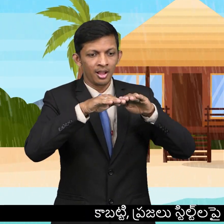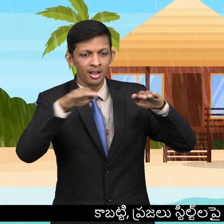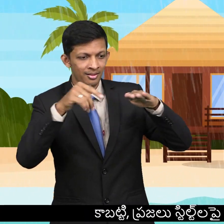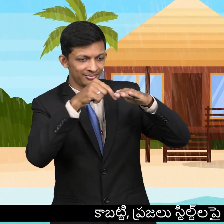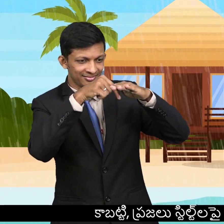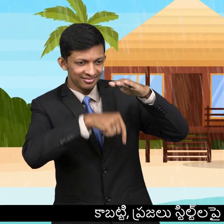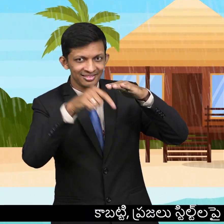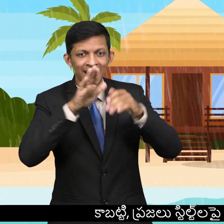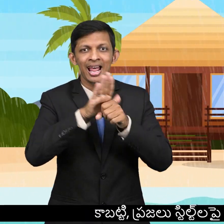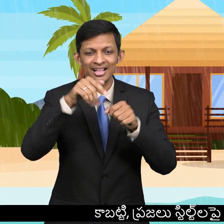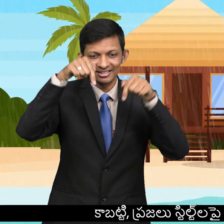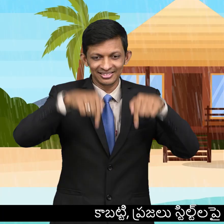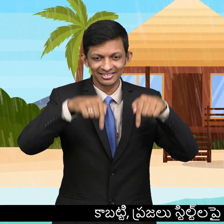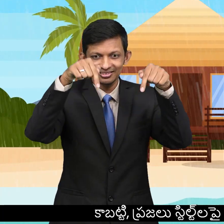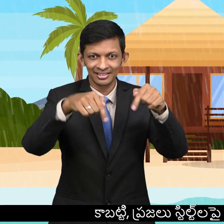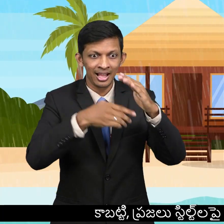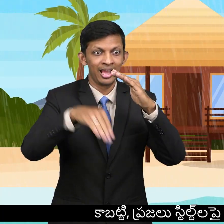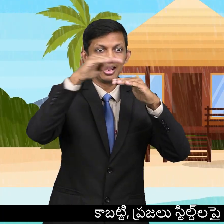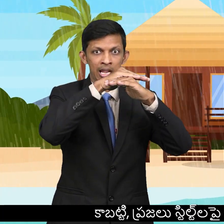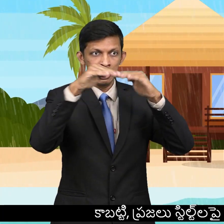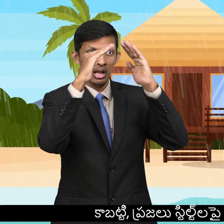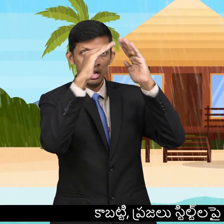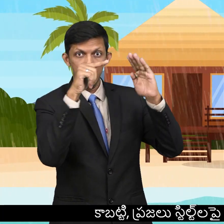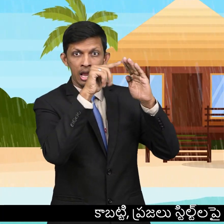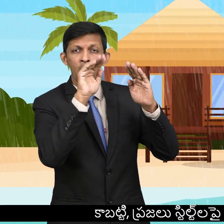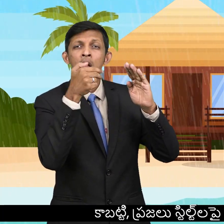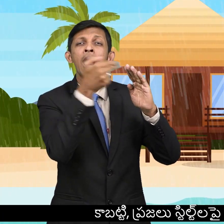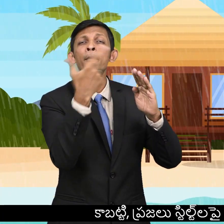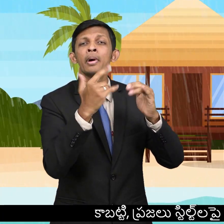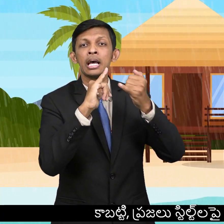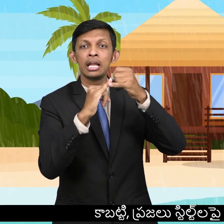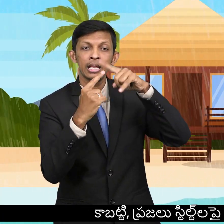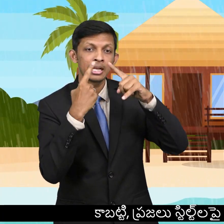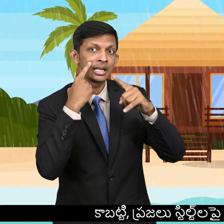ప్రజలు స్టిల్ట్లపై తమ ఇళ్లను నిర్మించుకుంటారు.